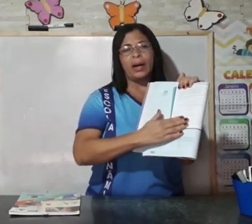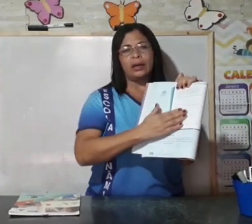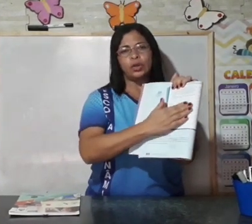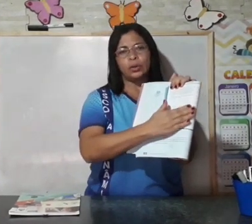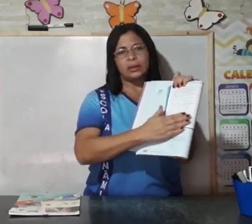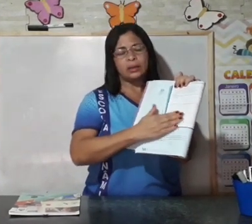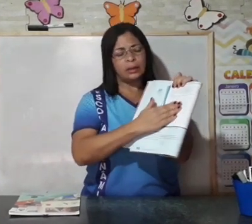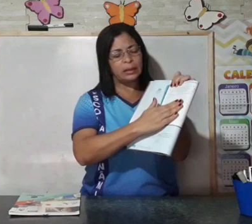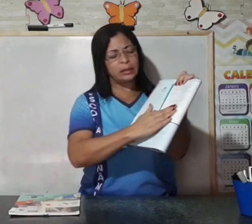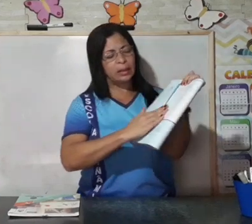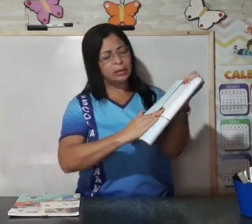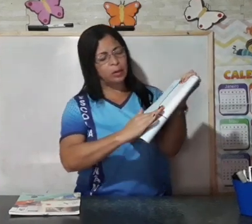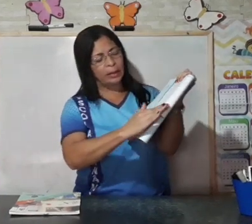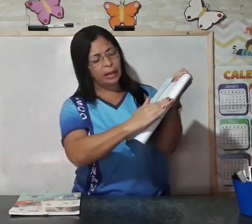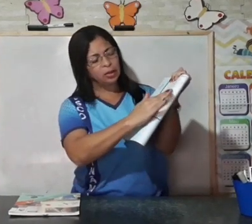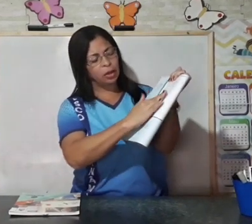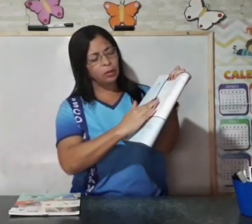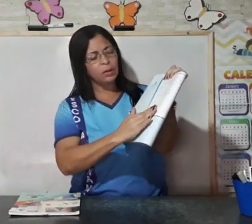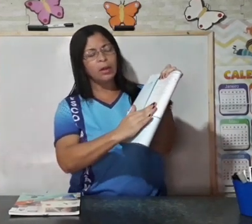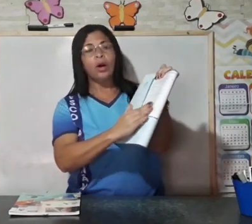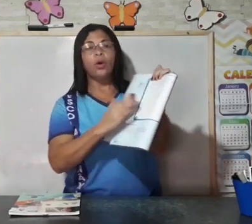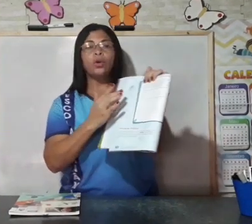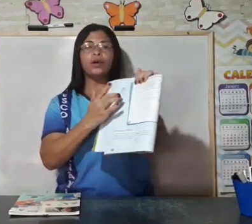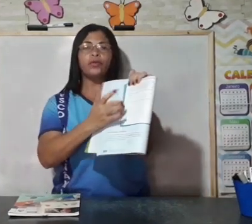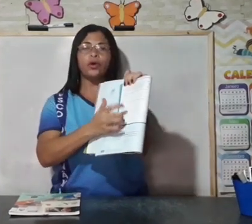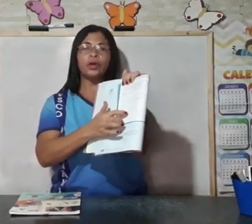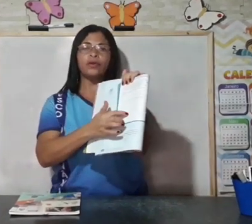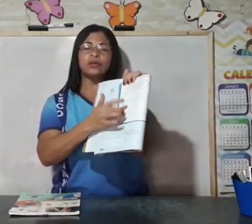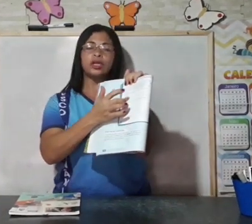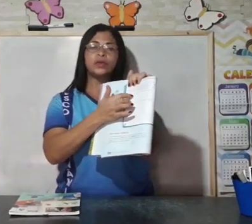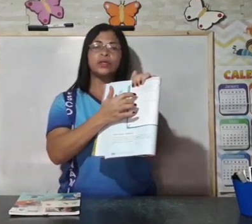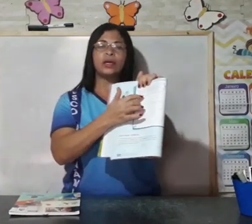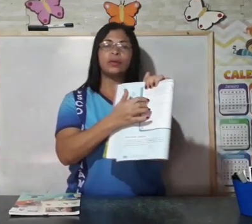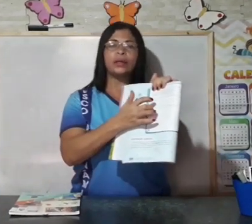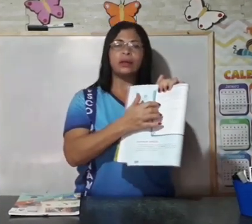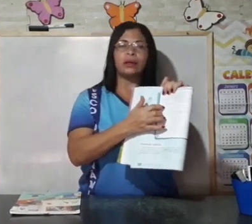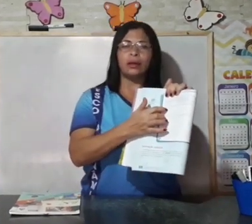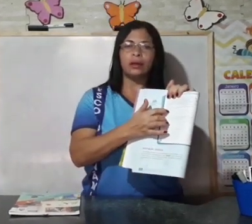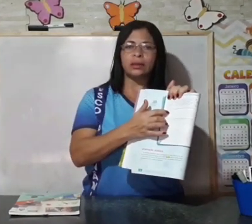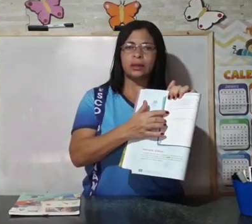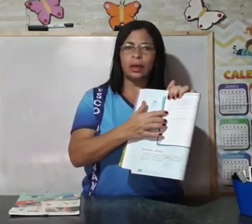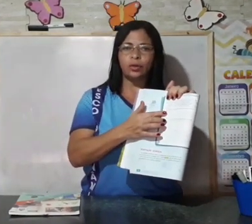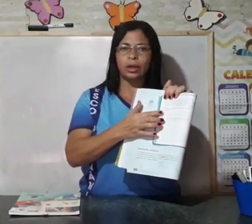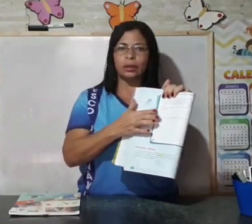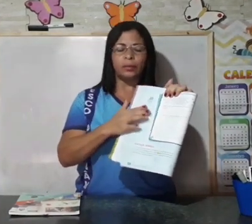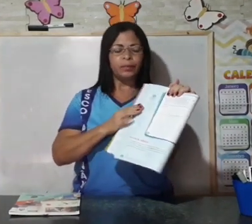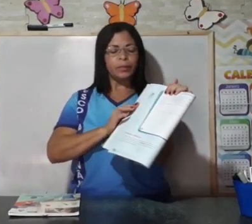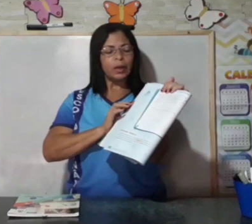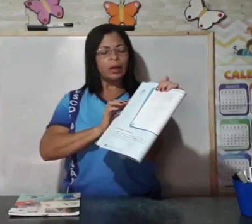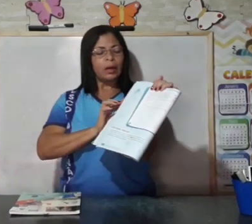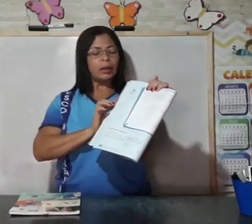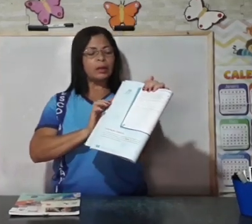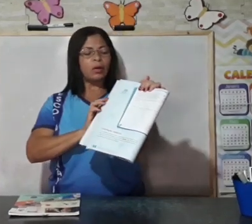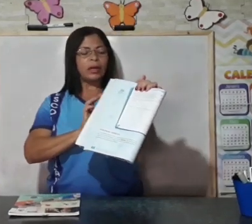abaixo desse quadradinho, o que foi que vocês fizeram aqui, certo, gente? Então, olha só.